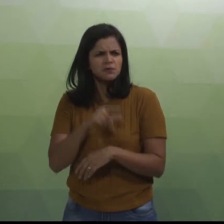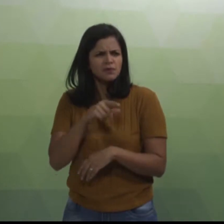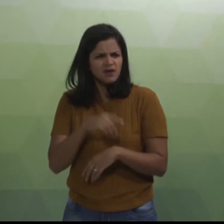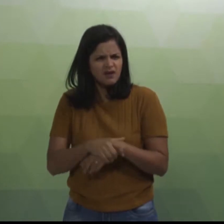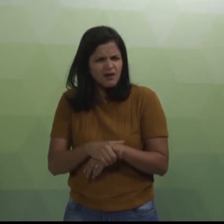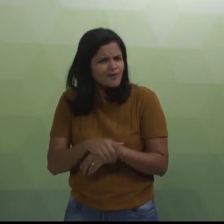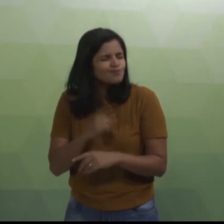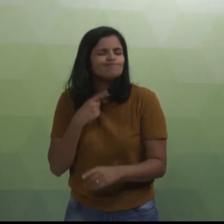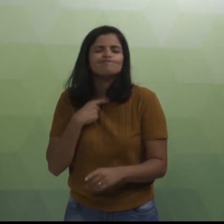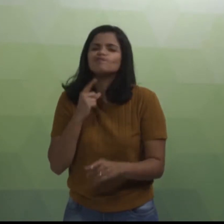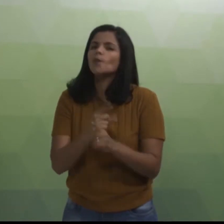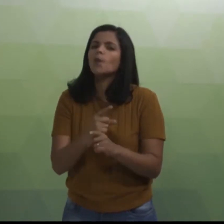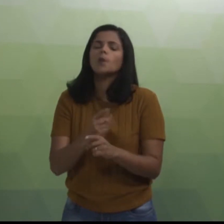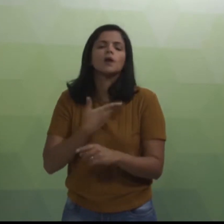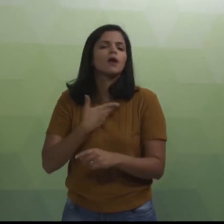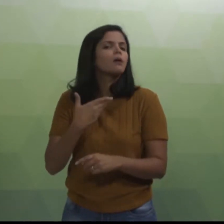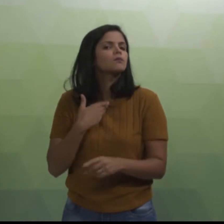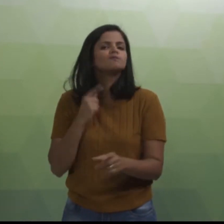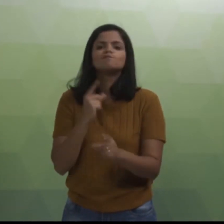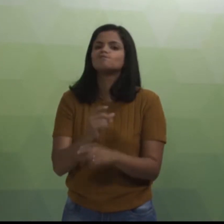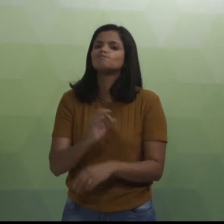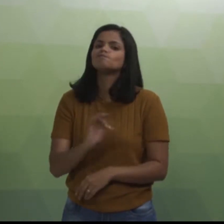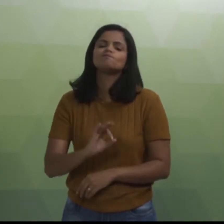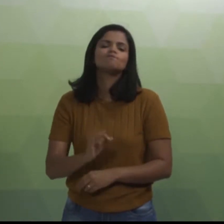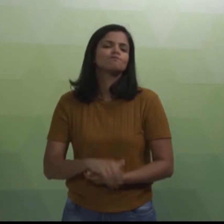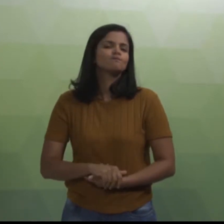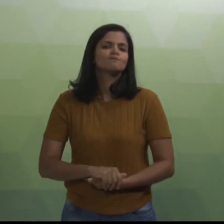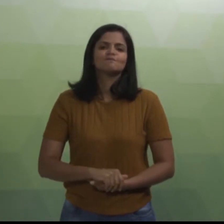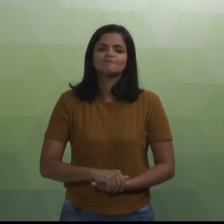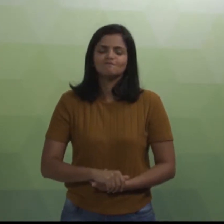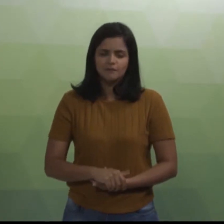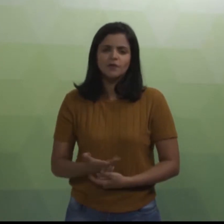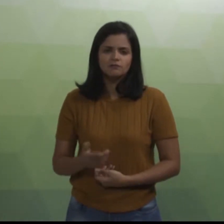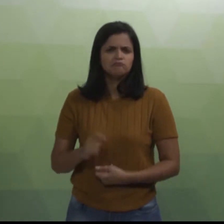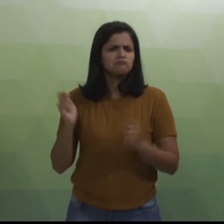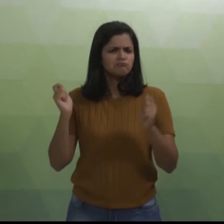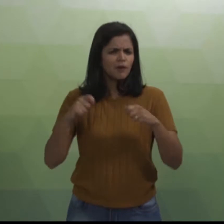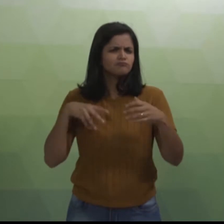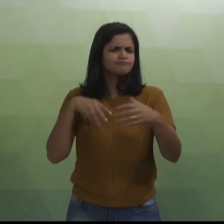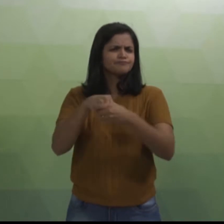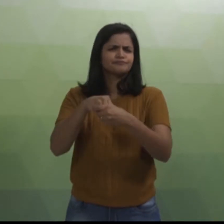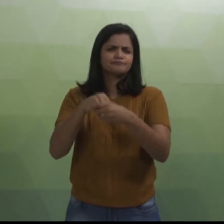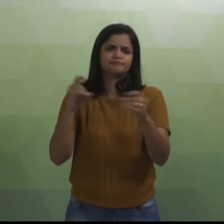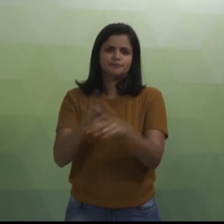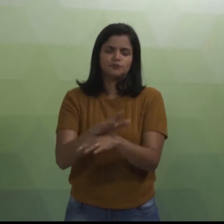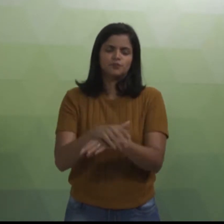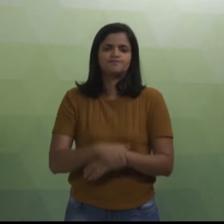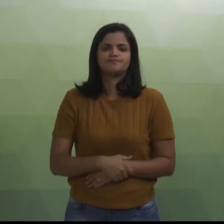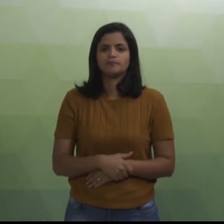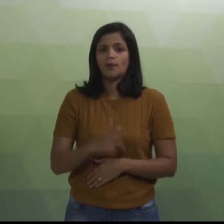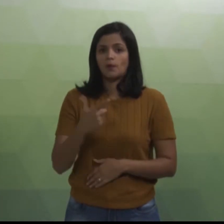Eu não encontrei o meu amigo. Percebam que há incorporação na frase. Veja o próximo